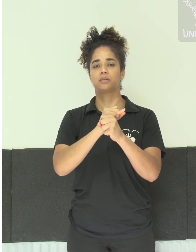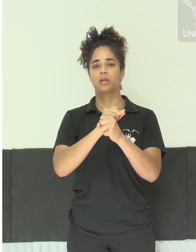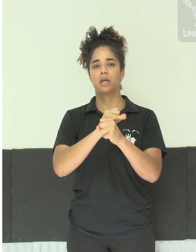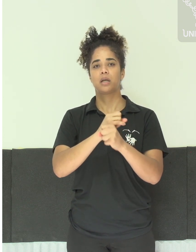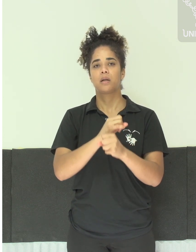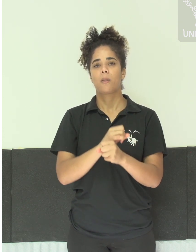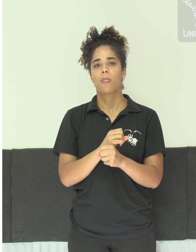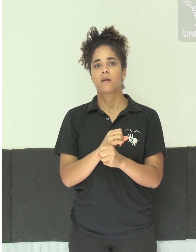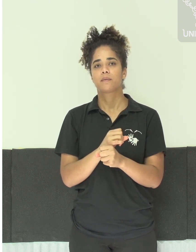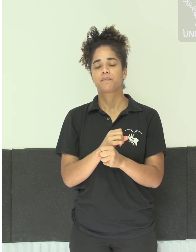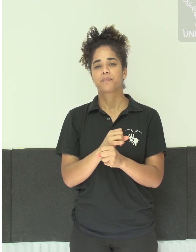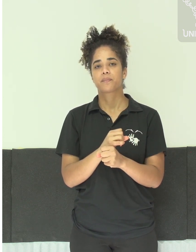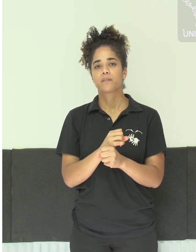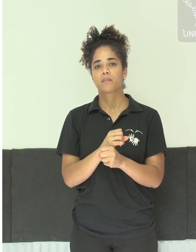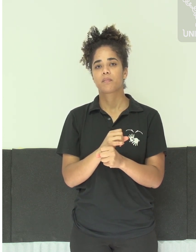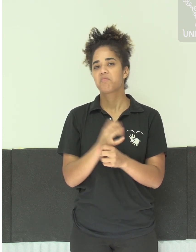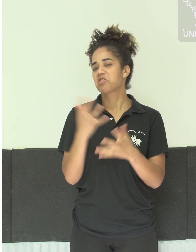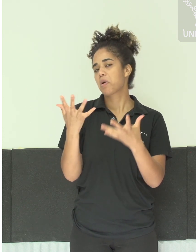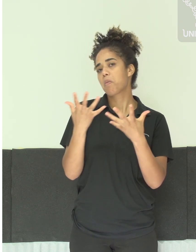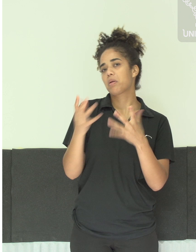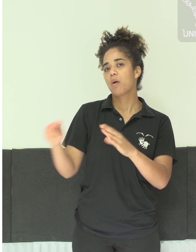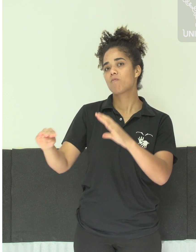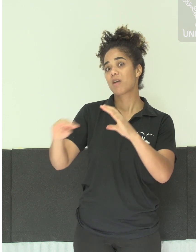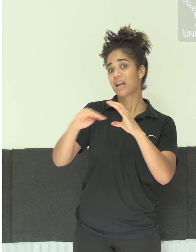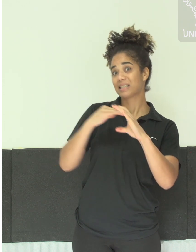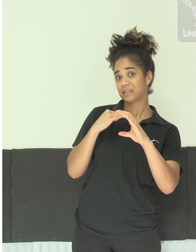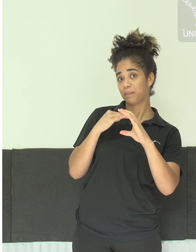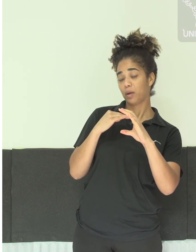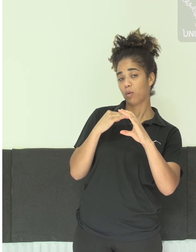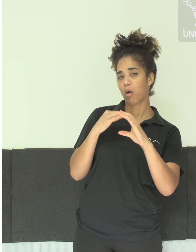por quaisquer motivos de ordem técnica,